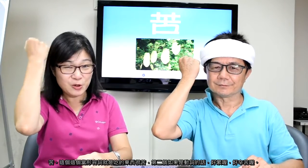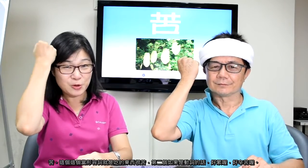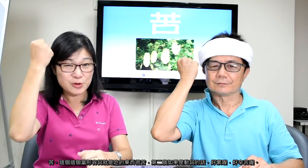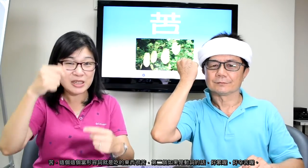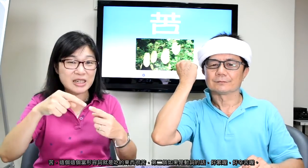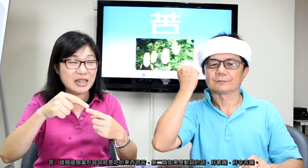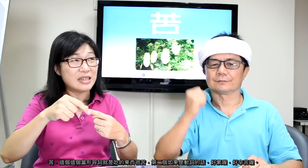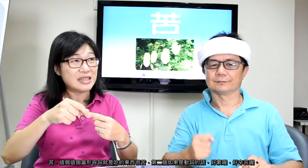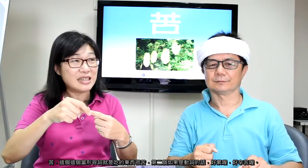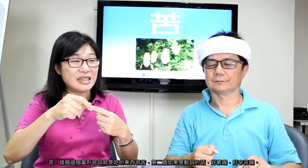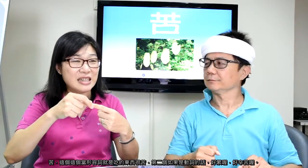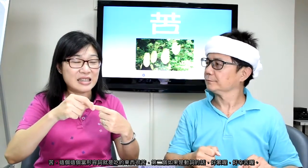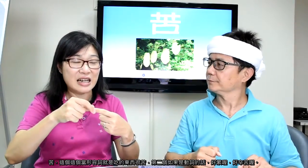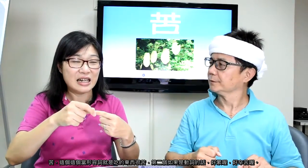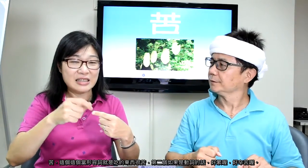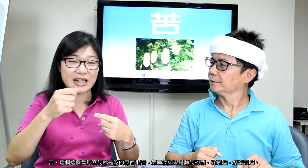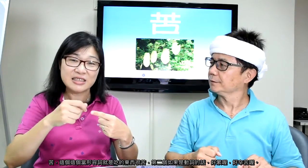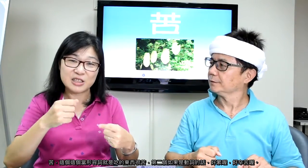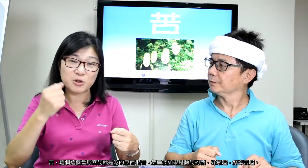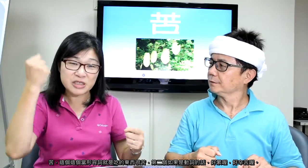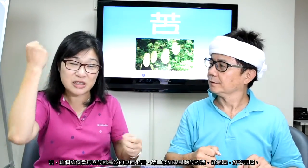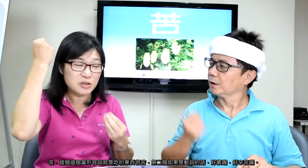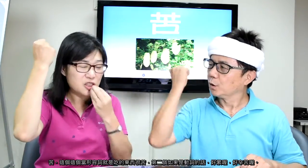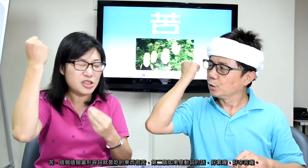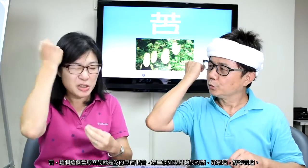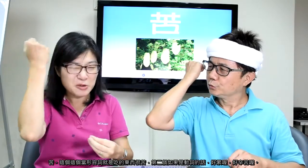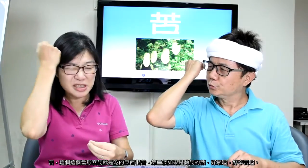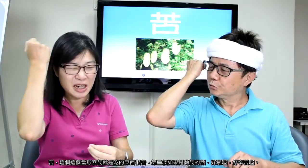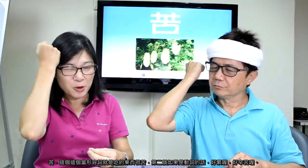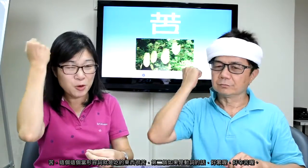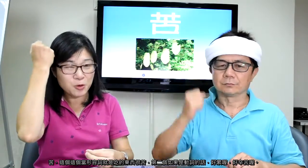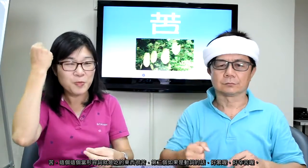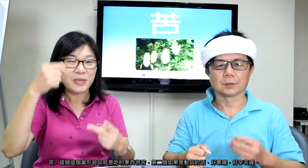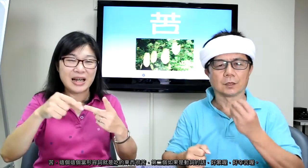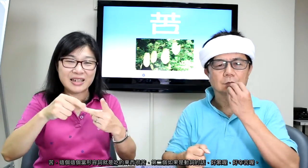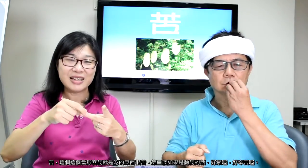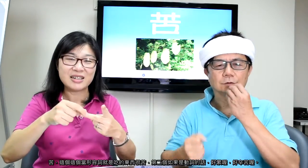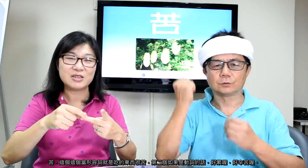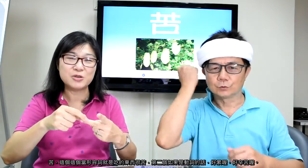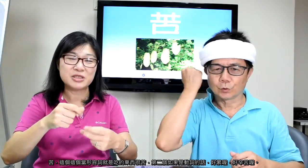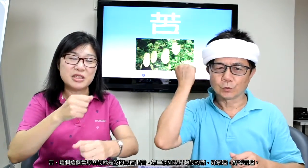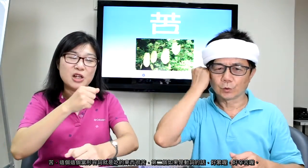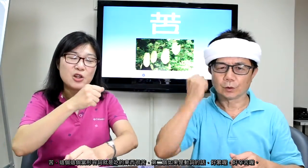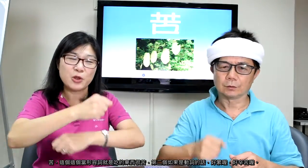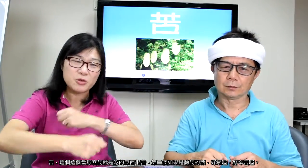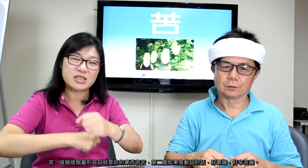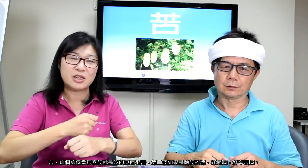苦。这个，当形容词就是吃的东西很苦。啊，第二个如果是动词的